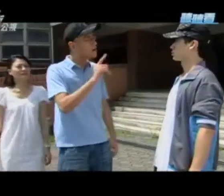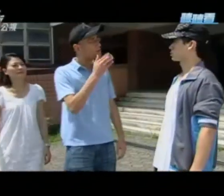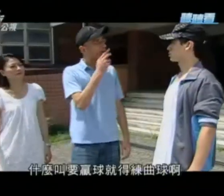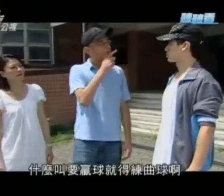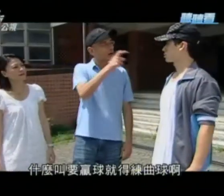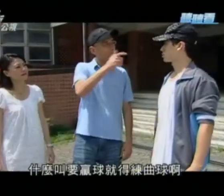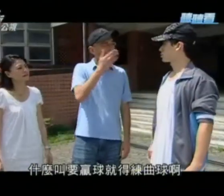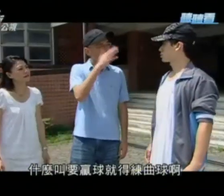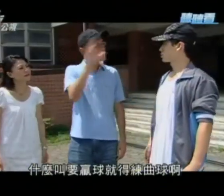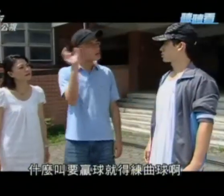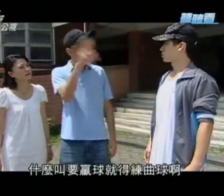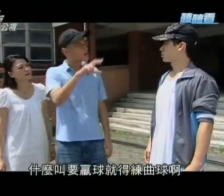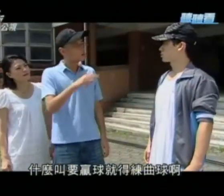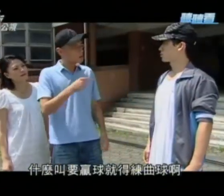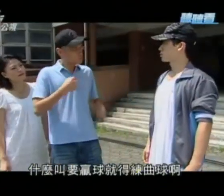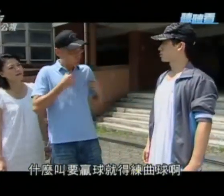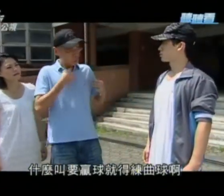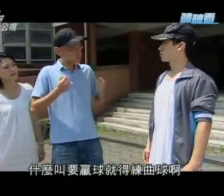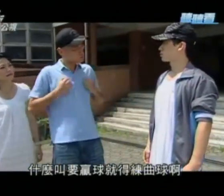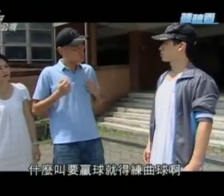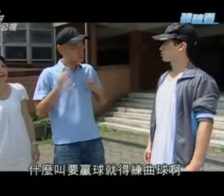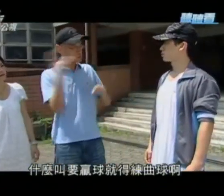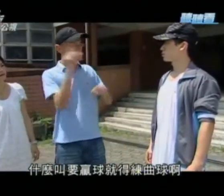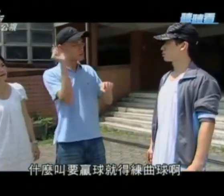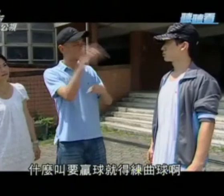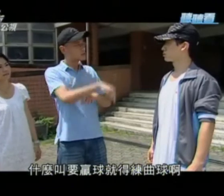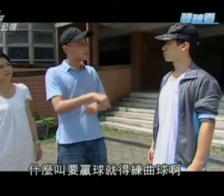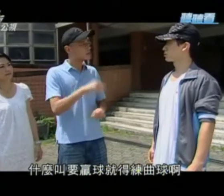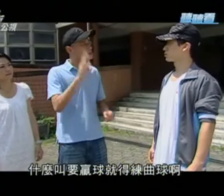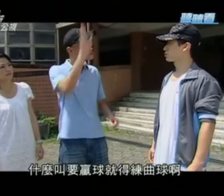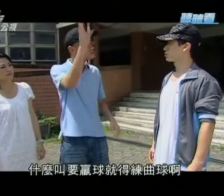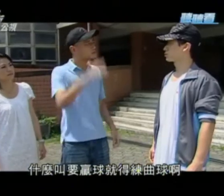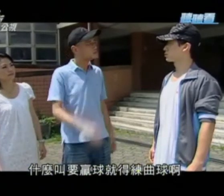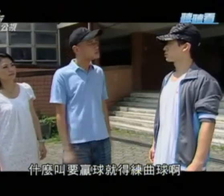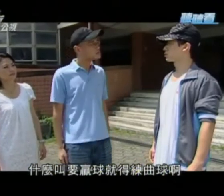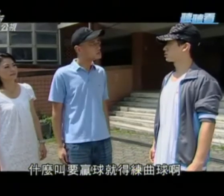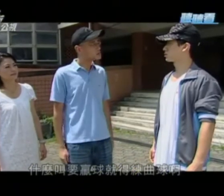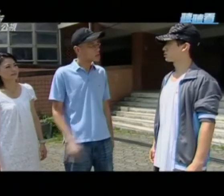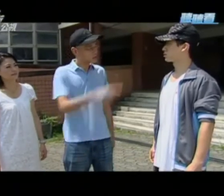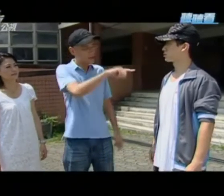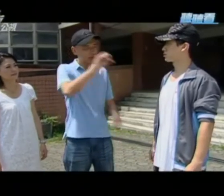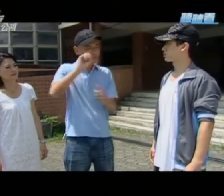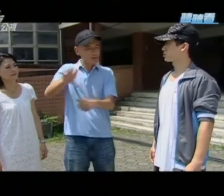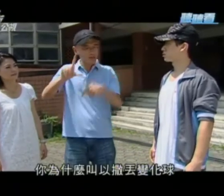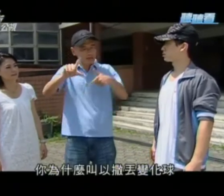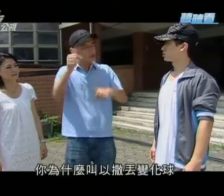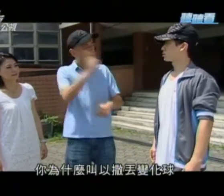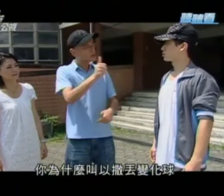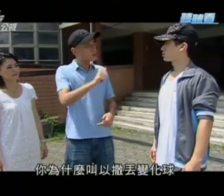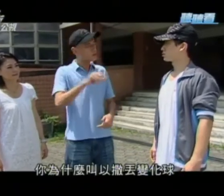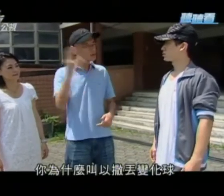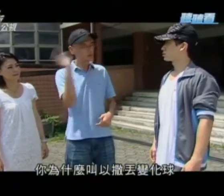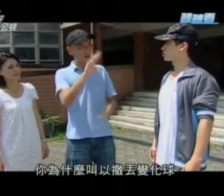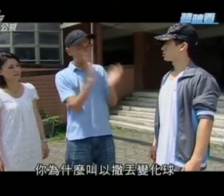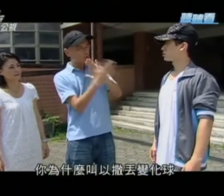什么叫要赢球就得练曲球啊？你为什么叫以萨丢变化